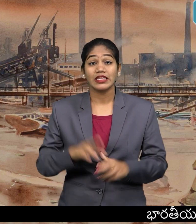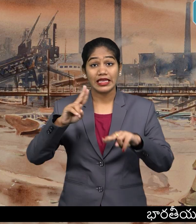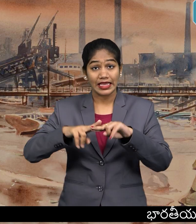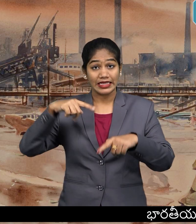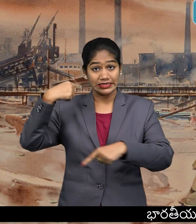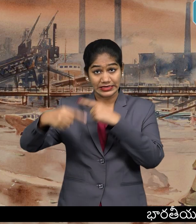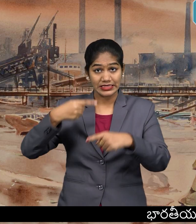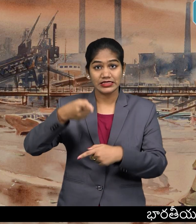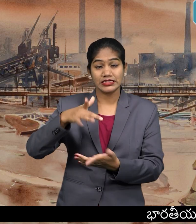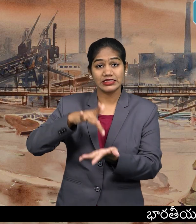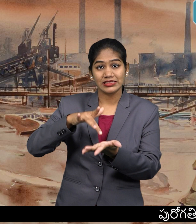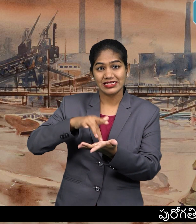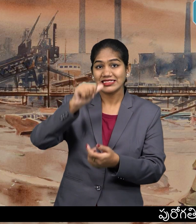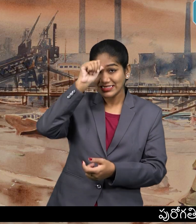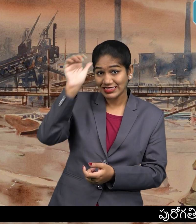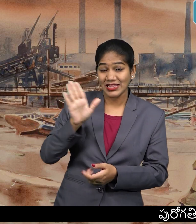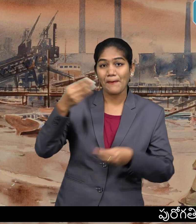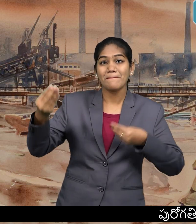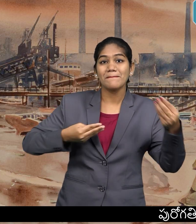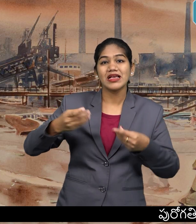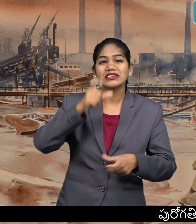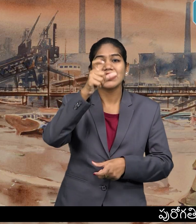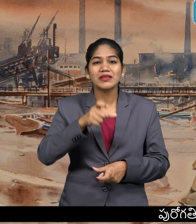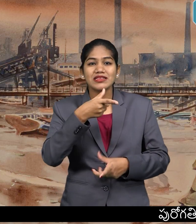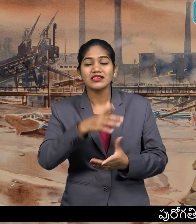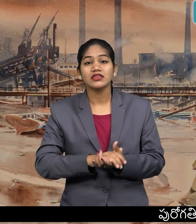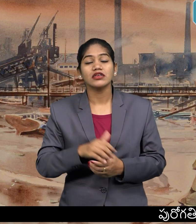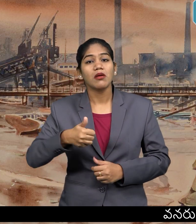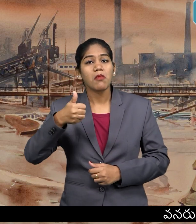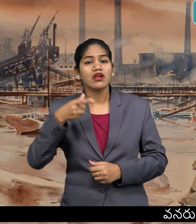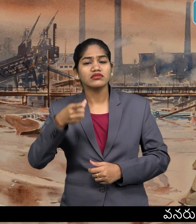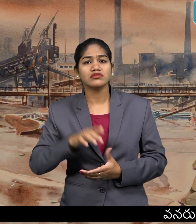భారతీయ పారిశ్రామికవేత్తలు పురోగతి సాధించారు, కానీ వనరుల కొరత ఉంది.